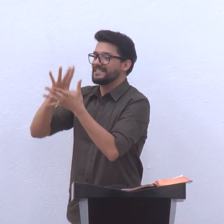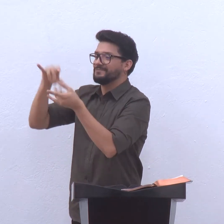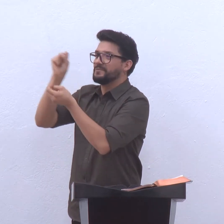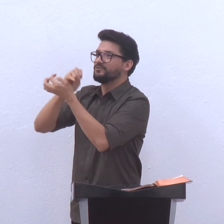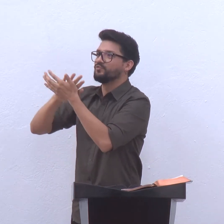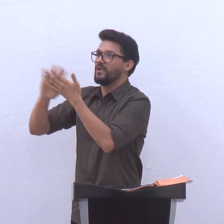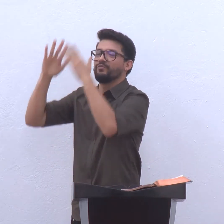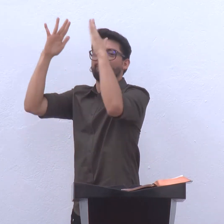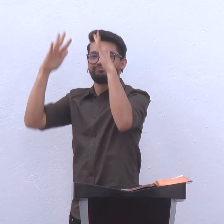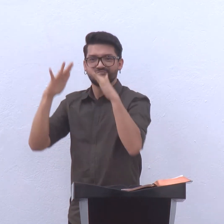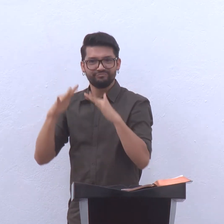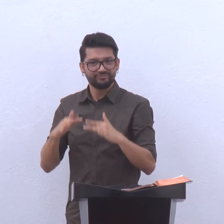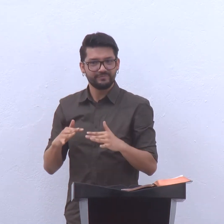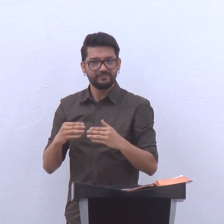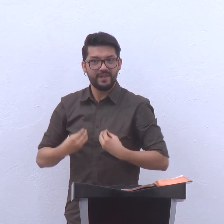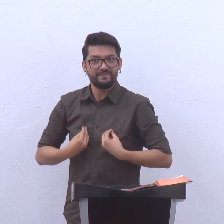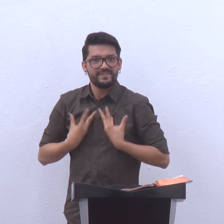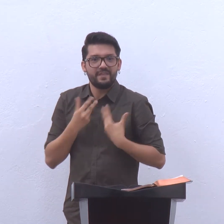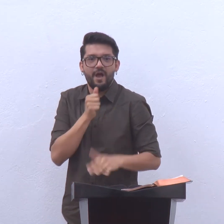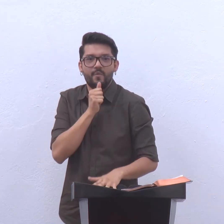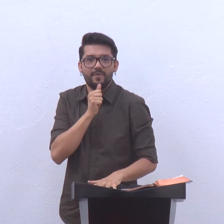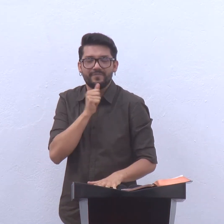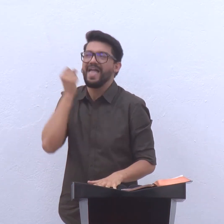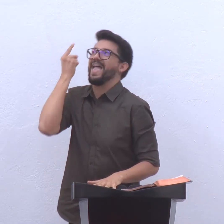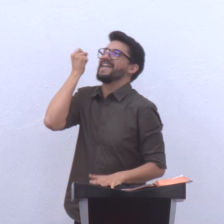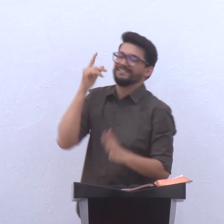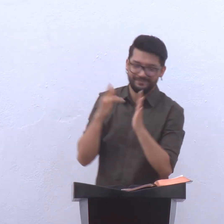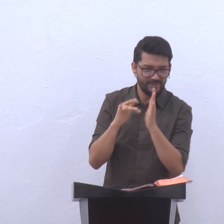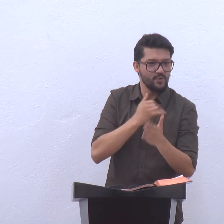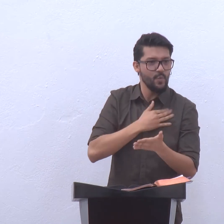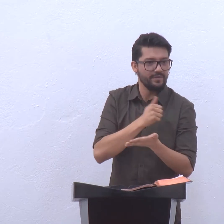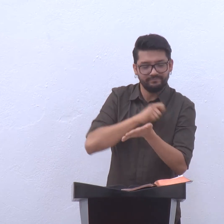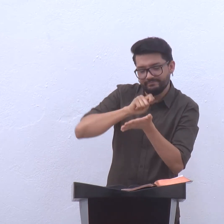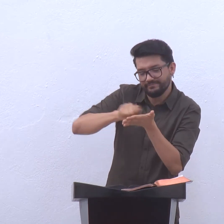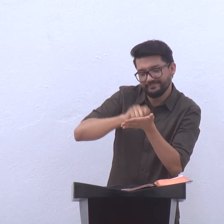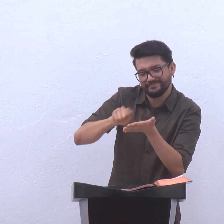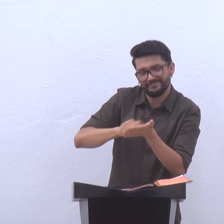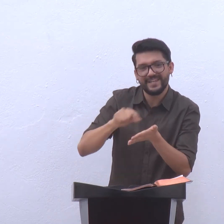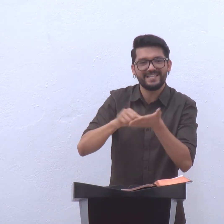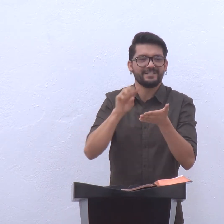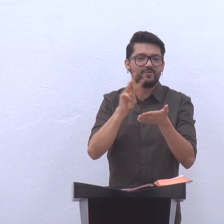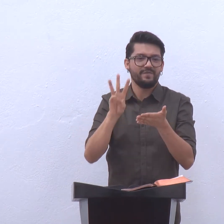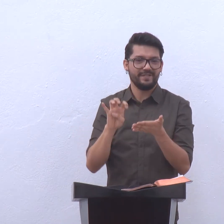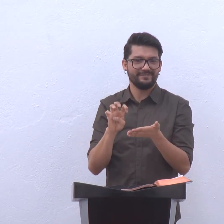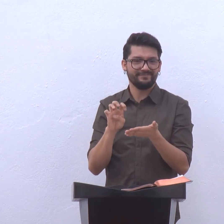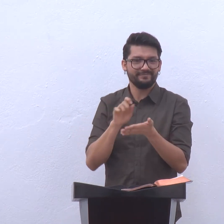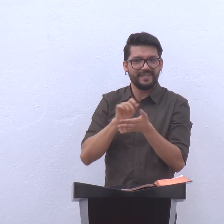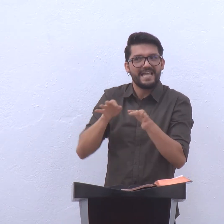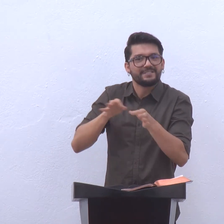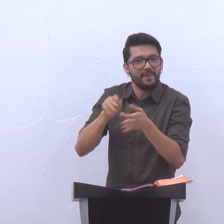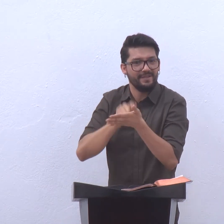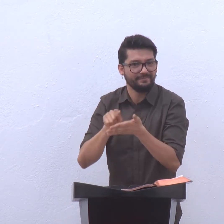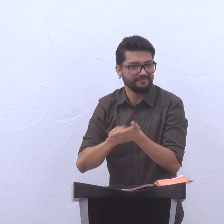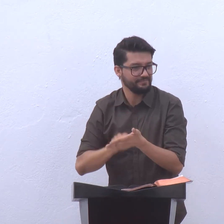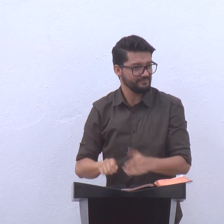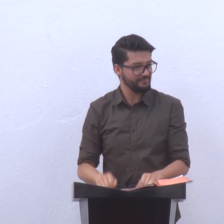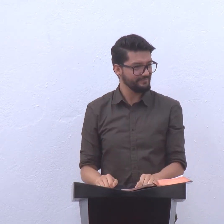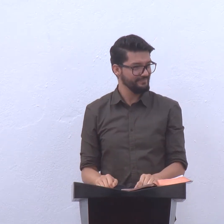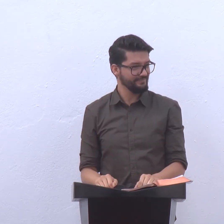por eso nos da este versículo 39 para relacionarlo y comprender que con la llenura del Espíritu recibiríamos